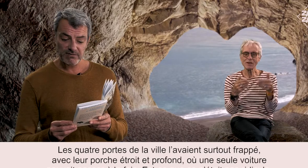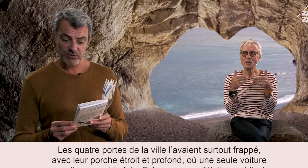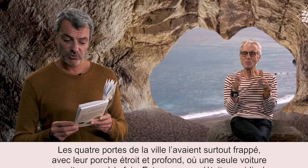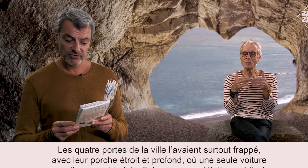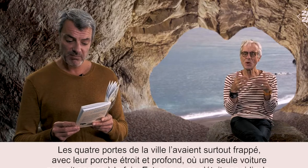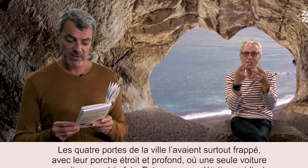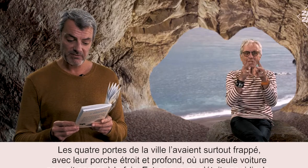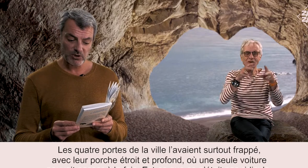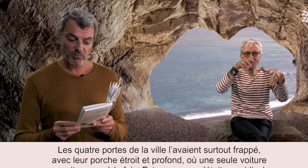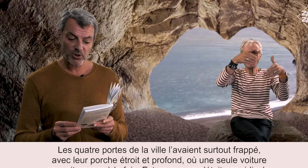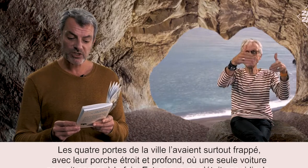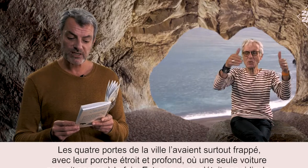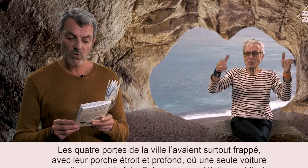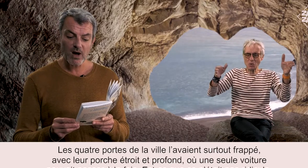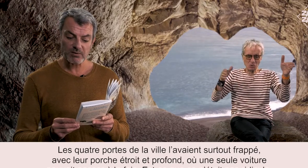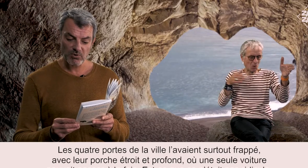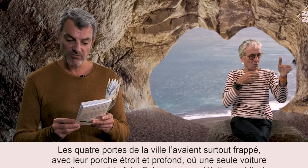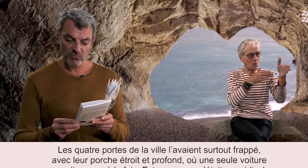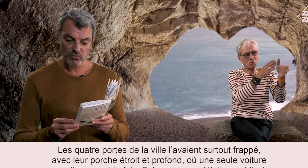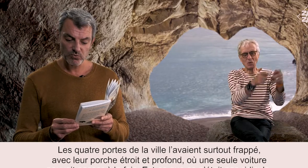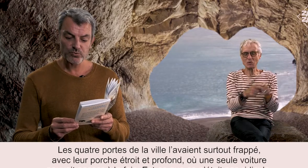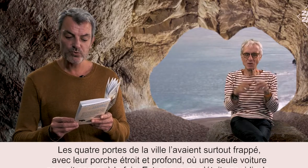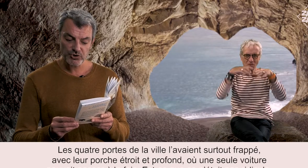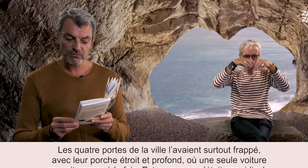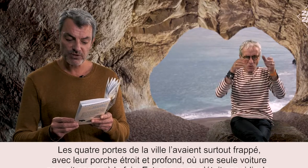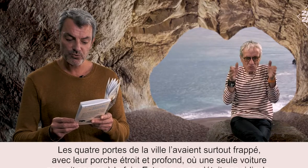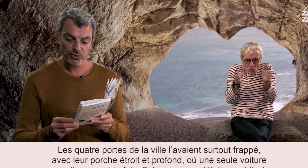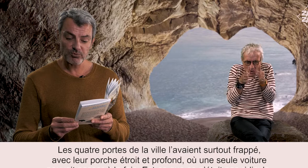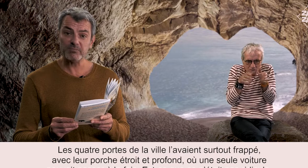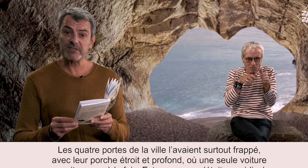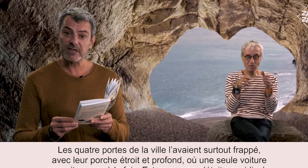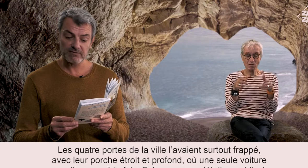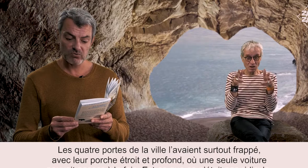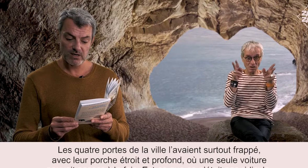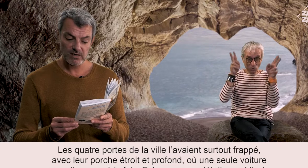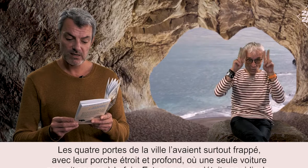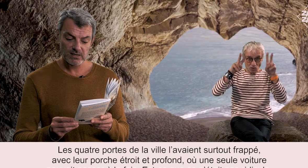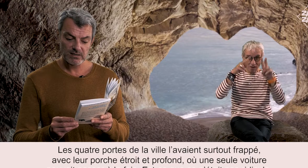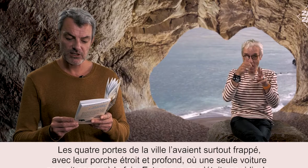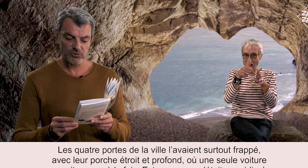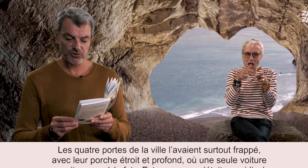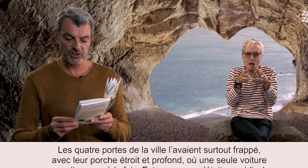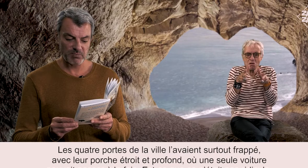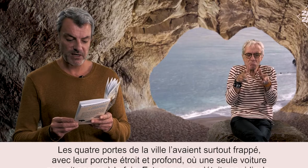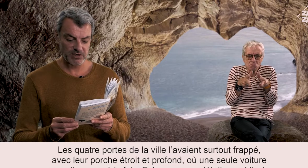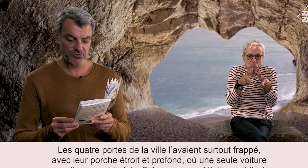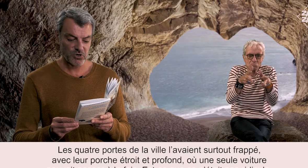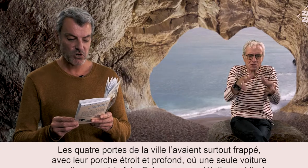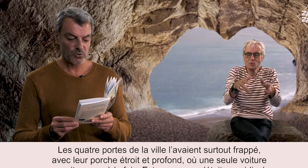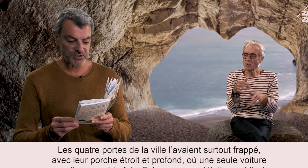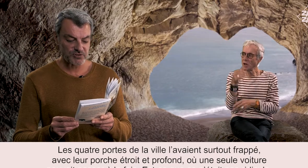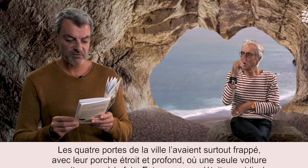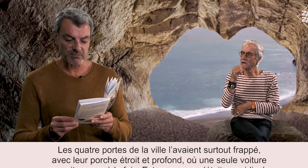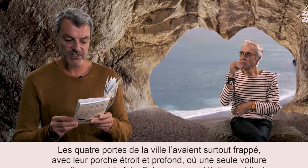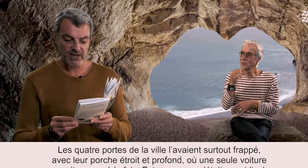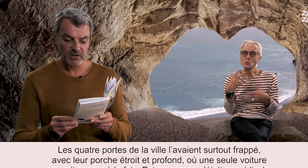la ville l'avaient surtout frappé avec leurs porches étroits et profonds où une seule voiture pouvait passer à la fois. Est-ce que ce n'était pas ridicule